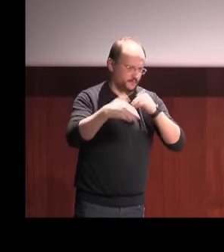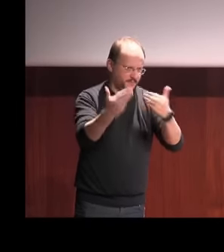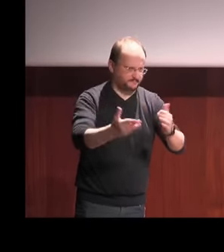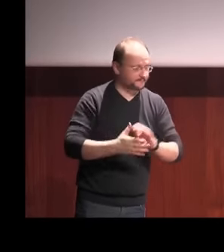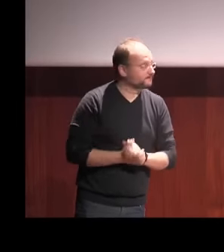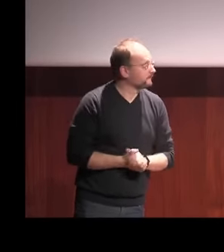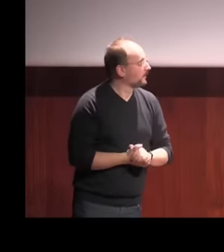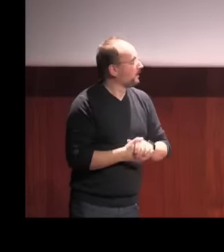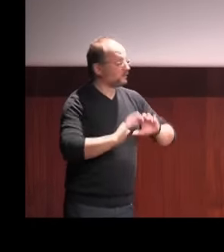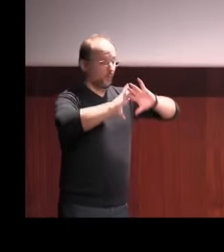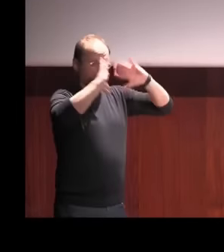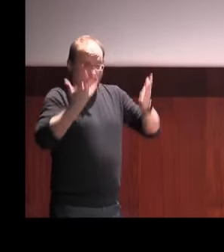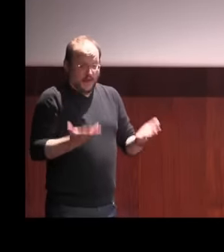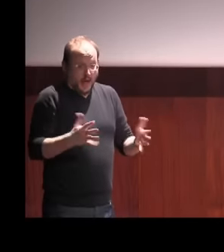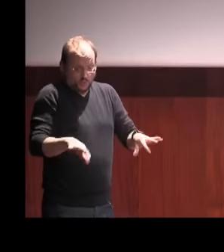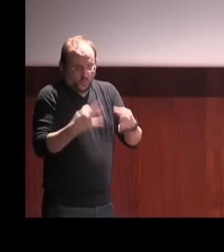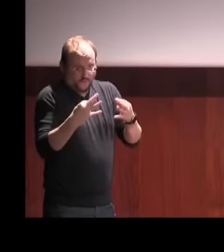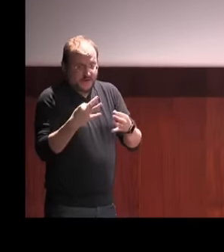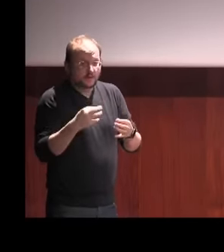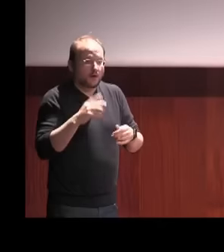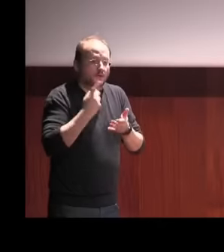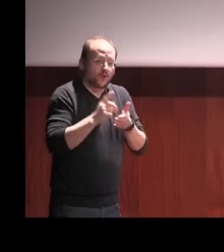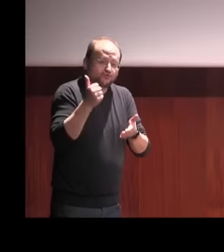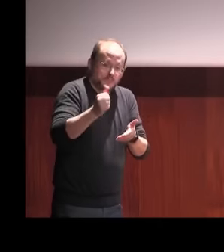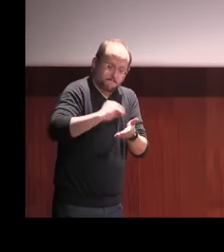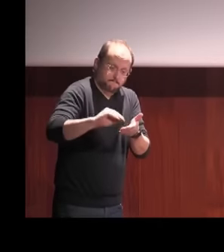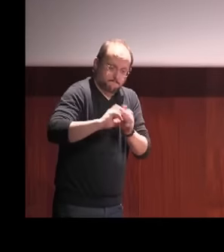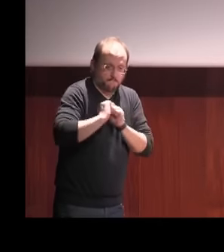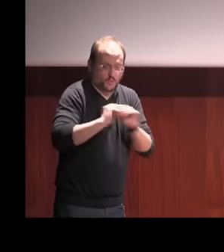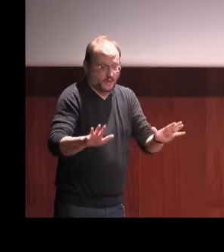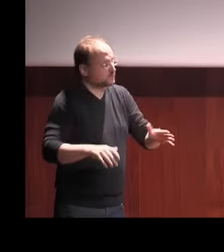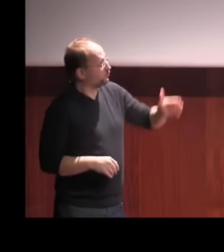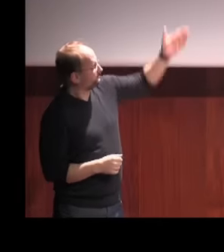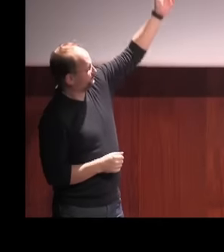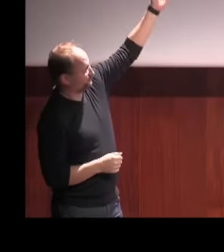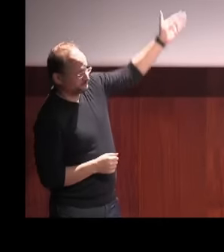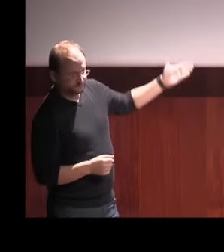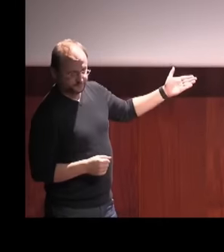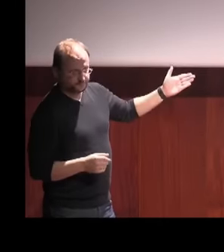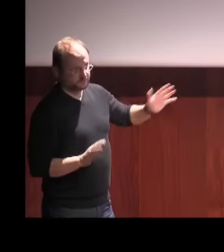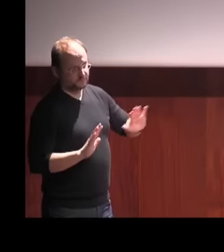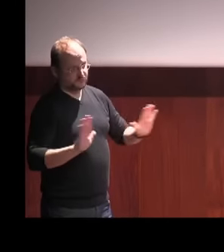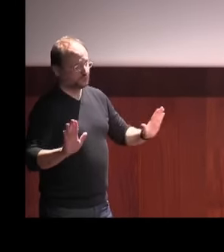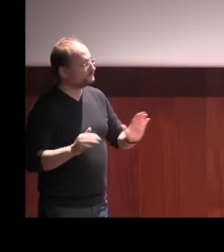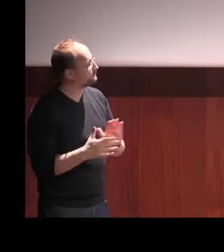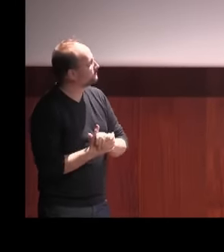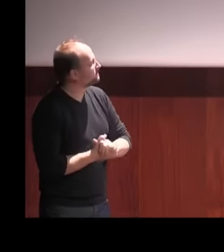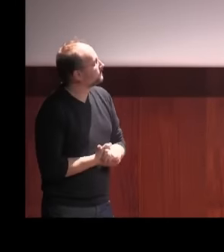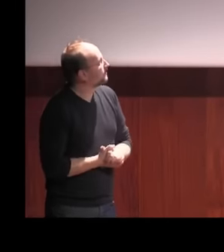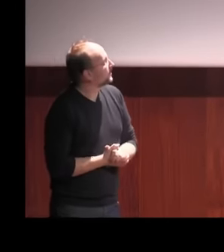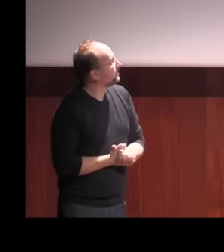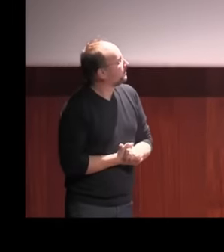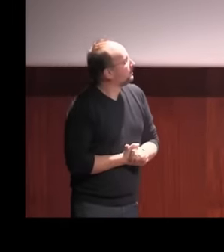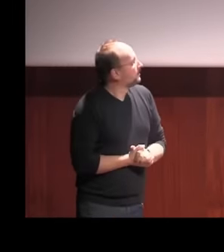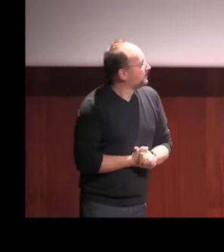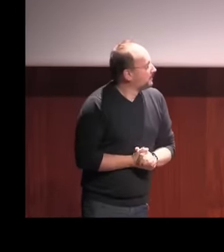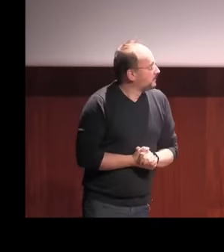Et donc où il faisait état des souffrances à l'hôpital. Voilà, donc ça, ce sont ses publications.